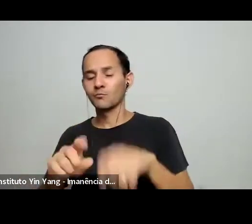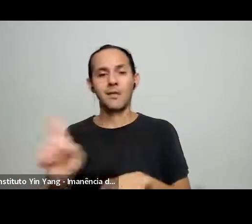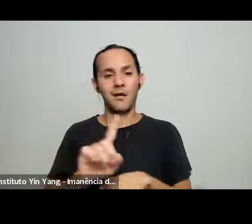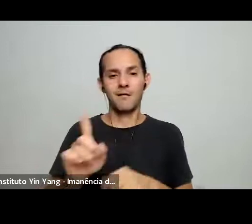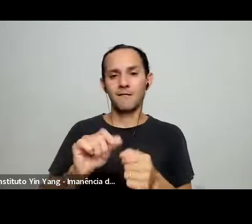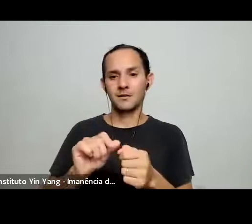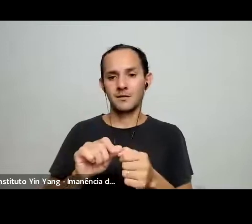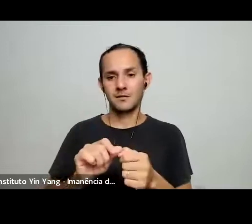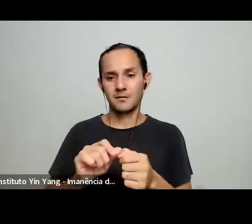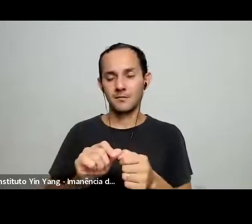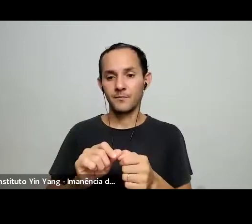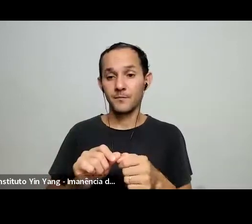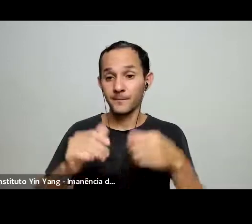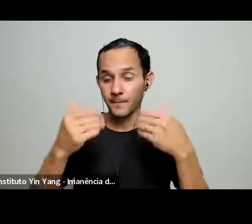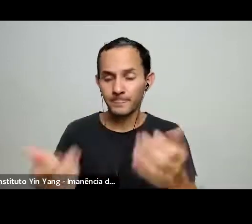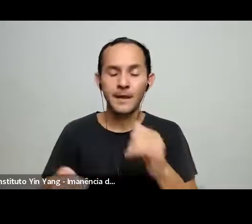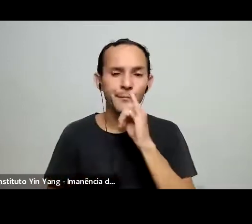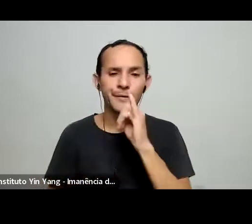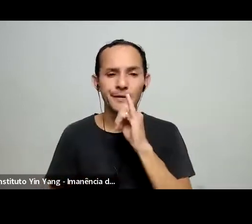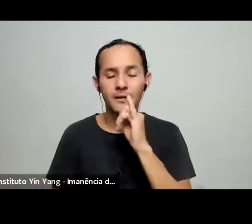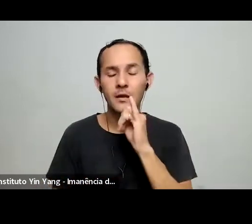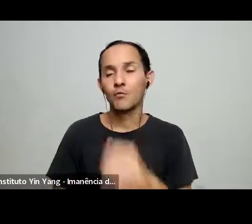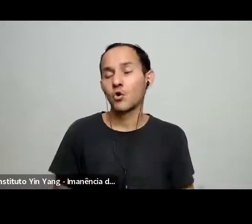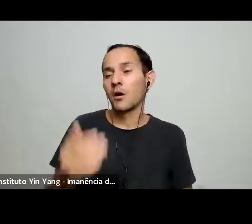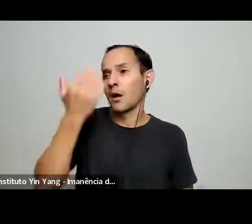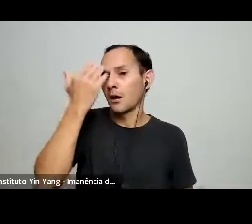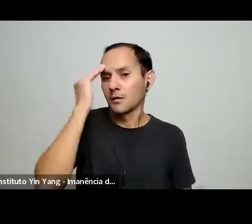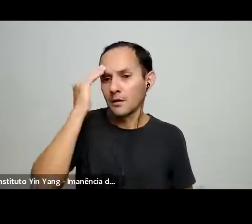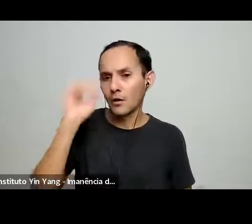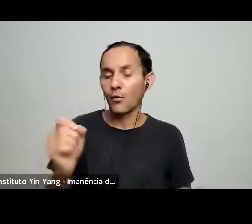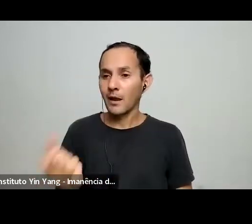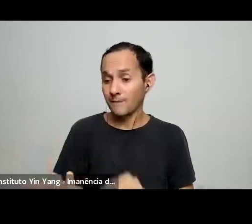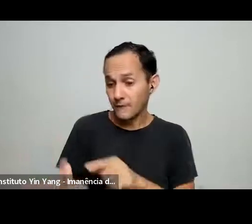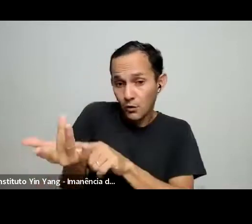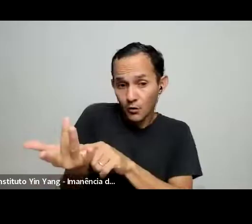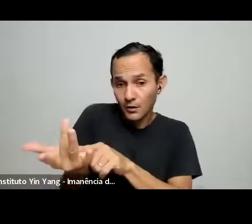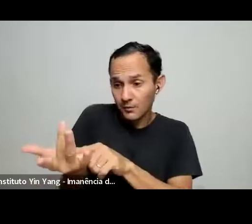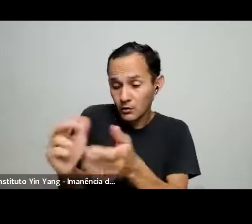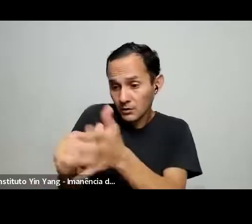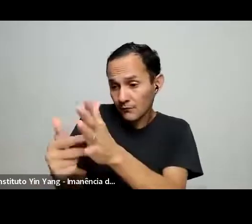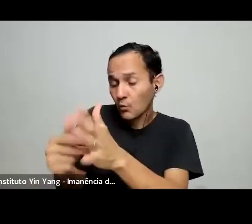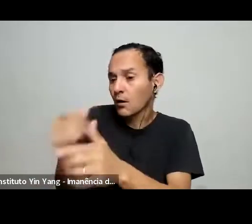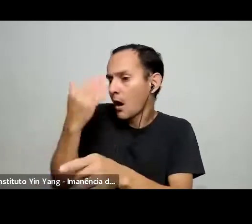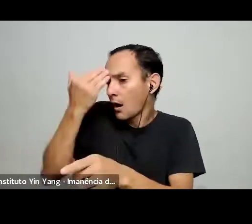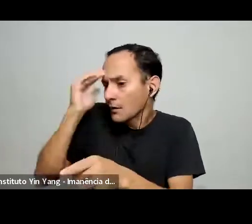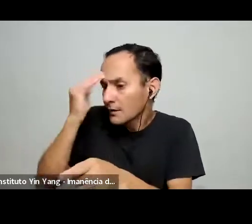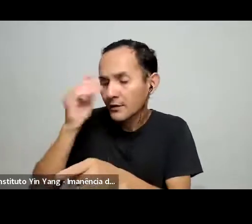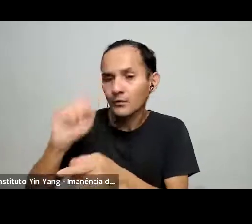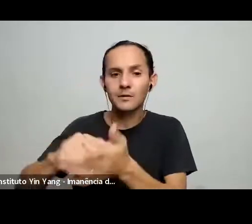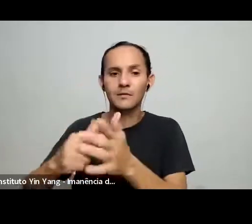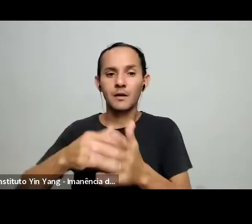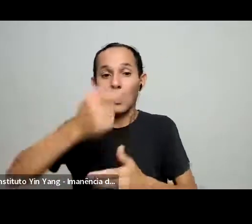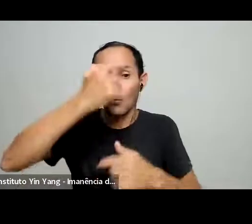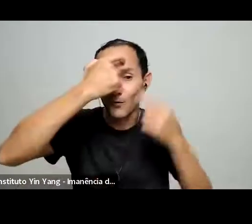ser feito, né? Então, por exemplo, entender o que é esse fenômeno significa entender o que é a